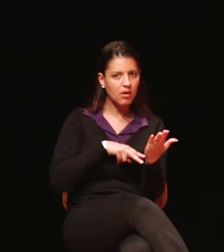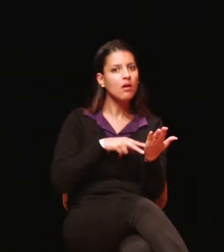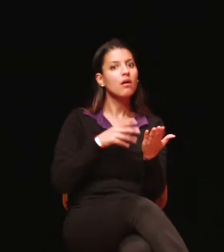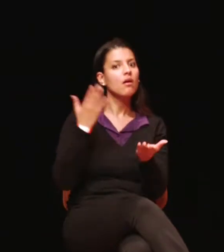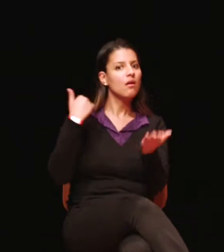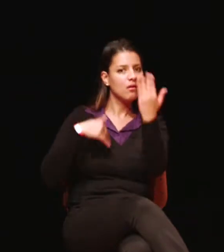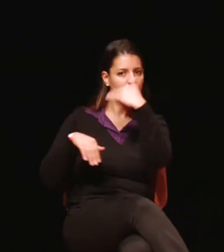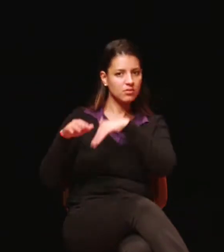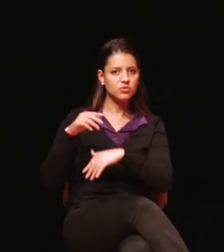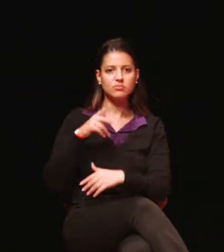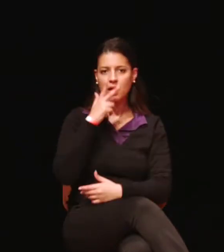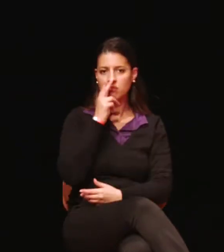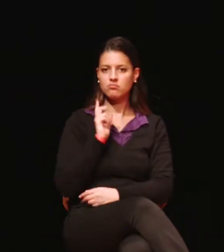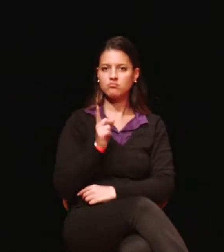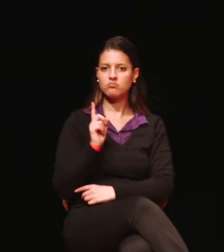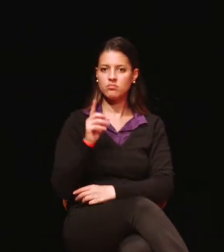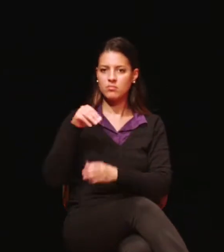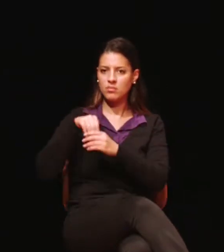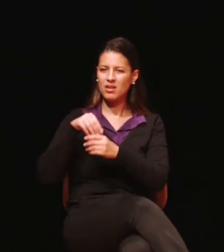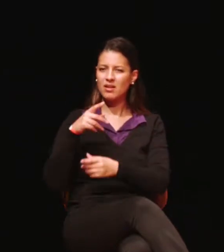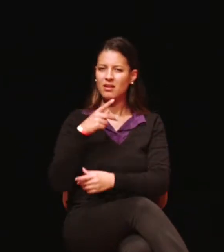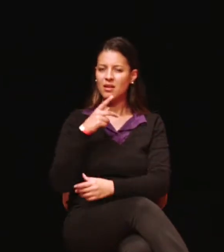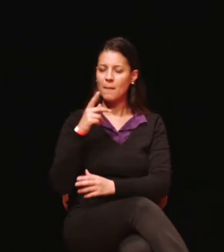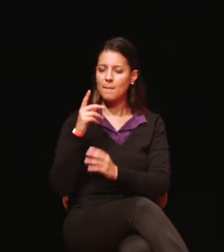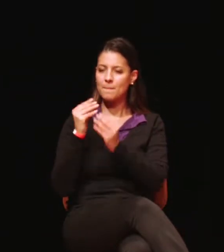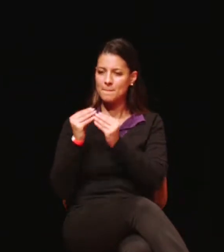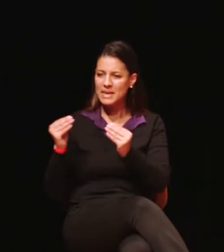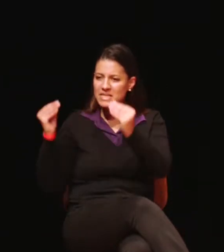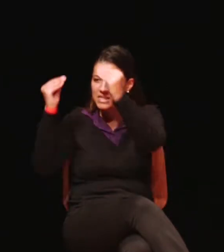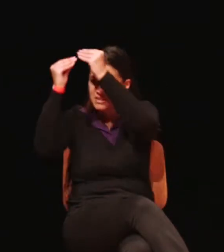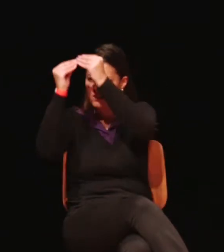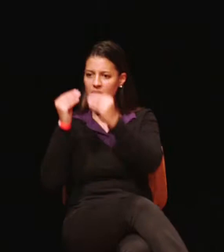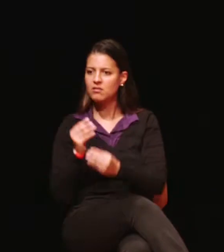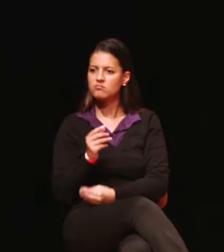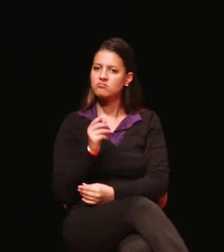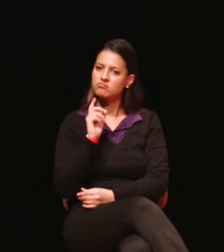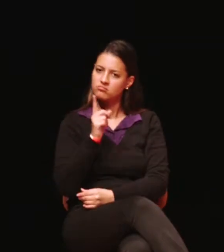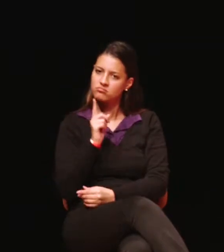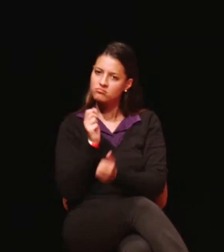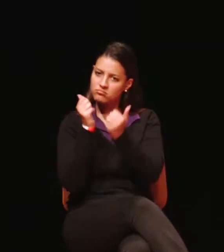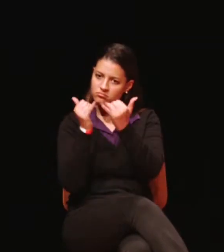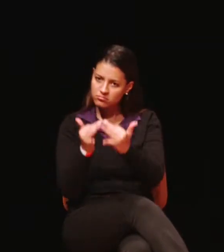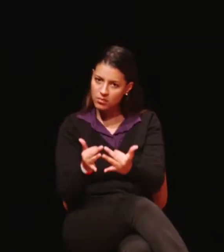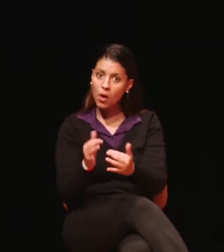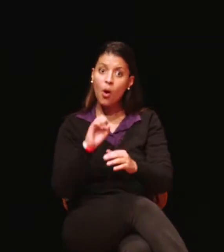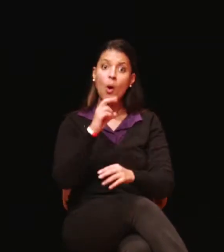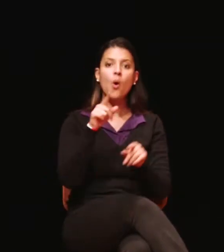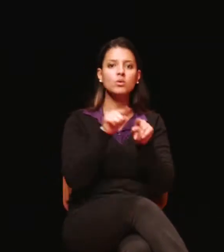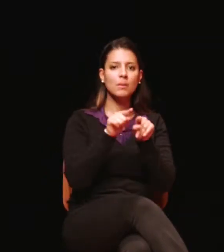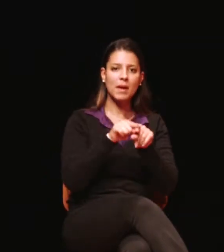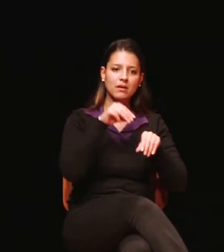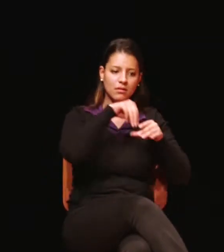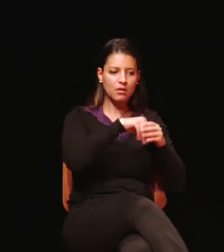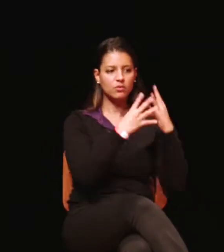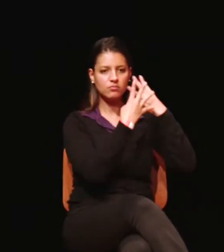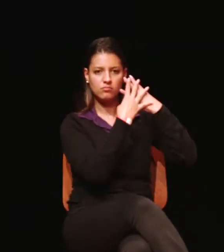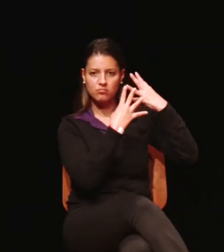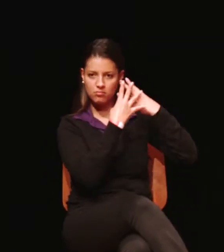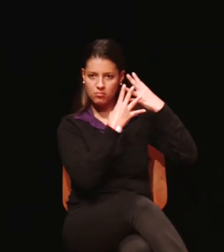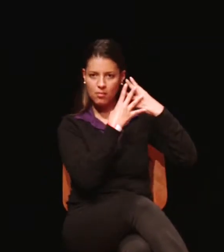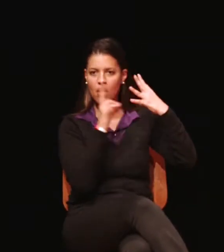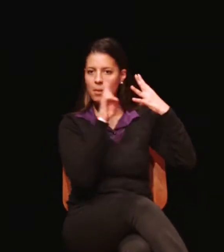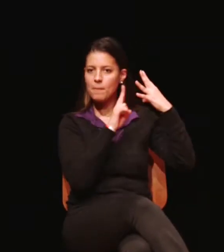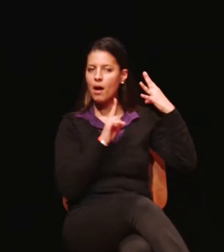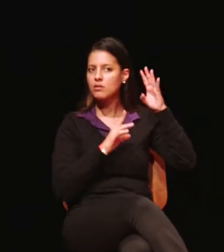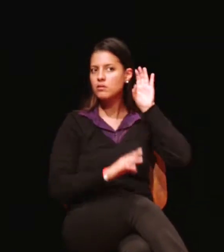missas ou pela conversa ao pé do ouvido em confessionários. Nesse sentido, a arte de criar bem os filhos na idade